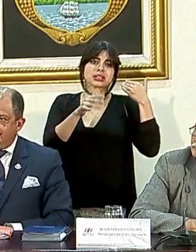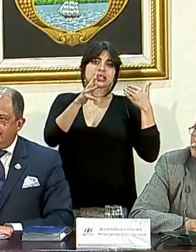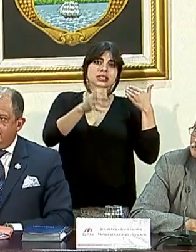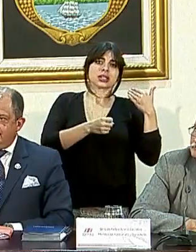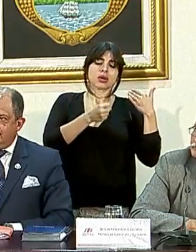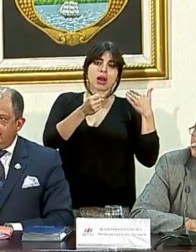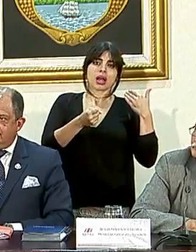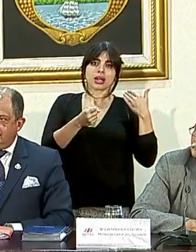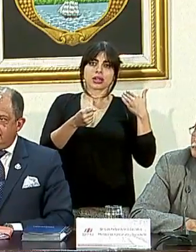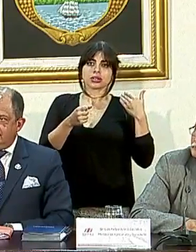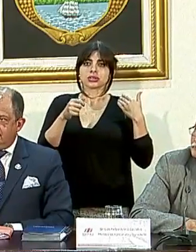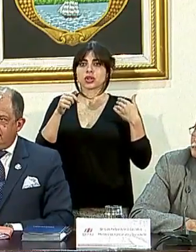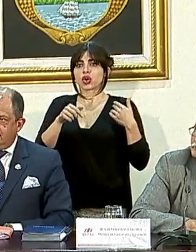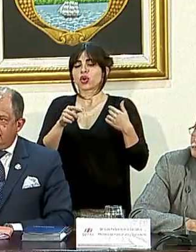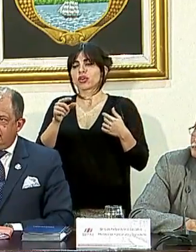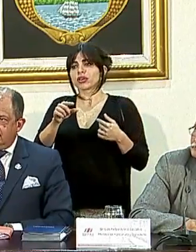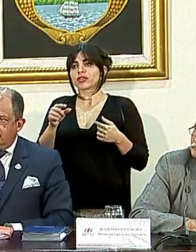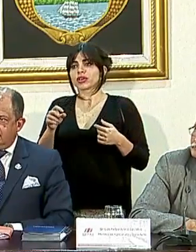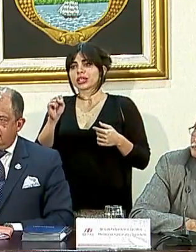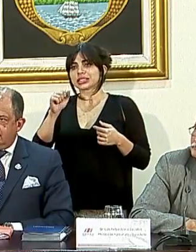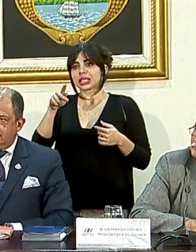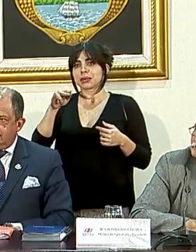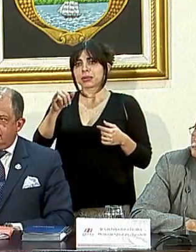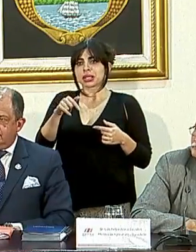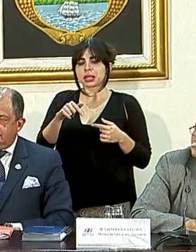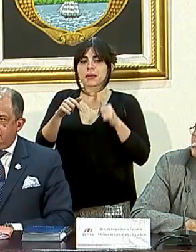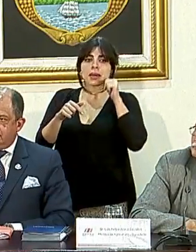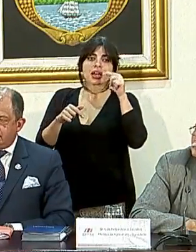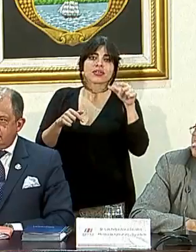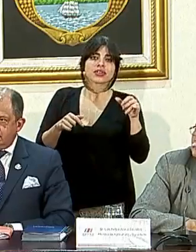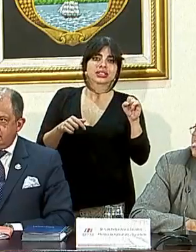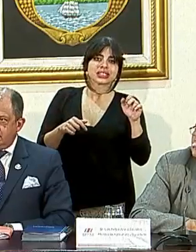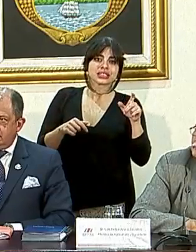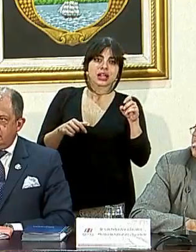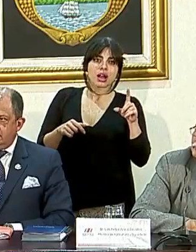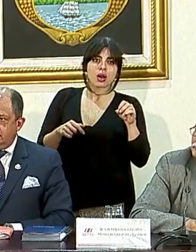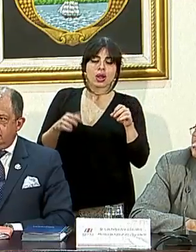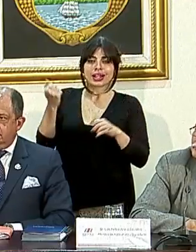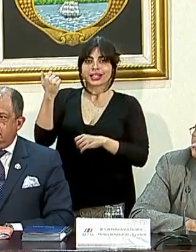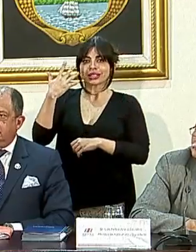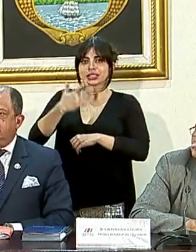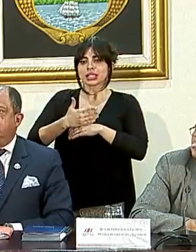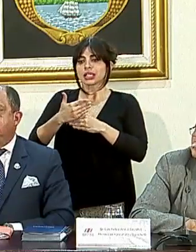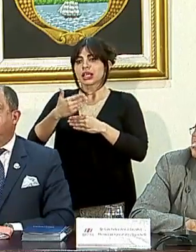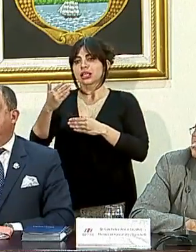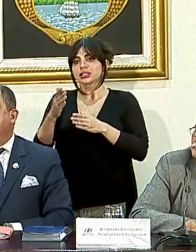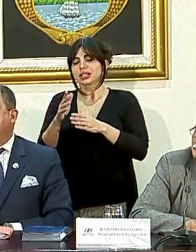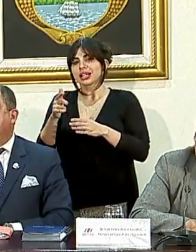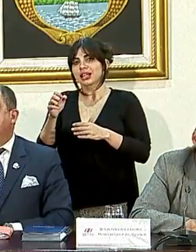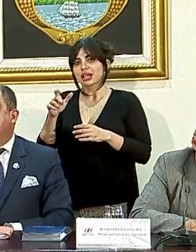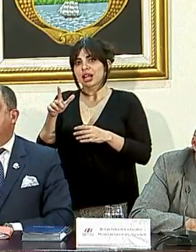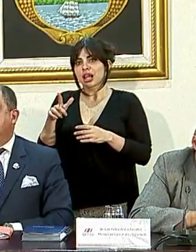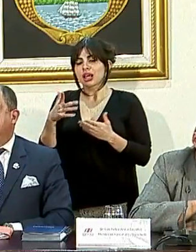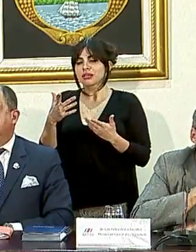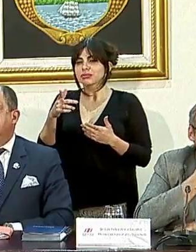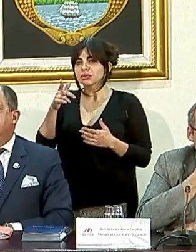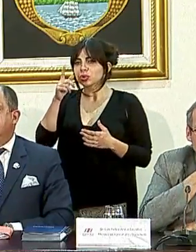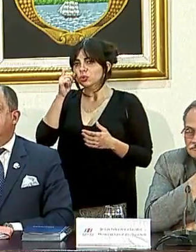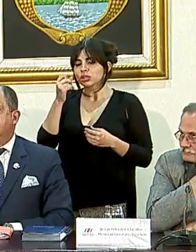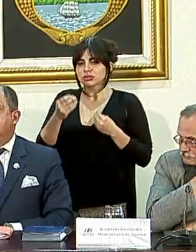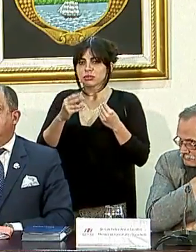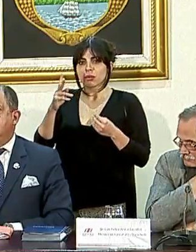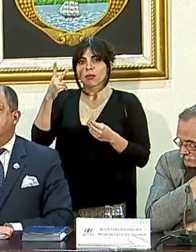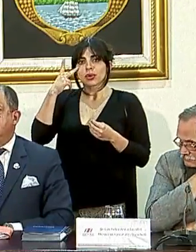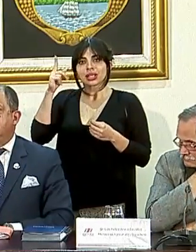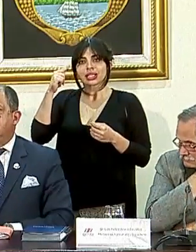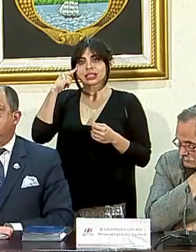5 años. Y hoy fui al río Sarapiquí, mañana es el río Sixaola, en 15 días el general. Don Luis, ¿qué vamos a hacer como política de